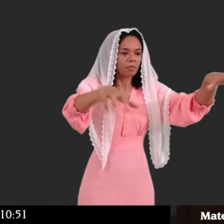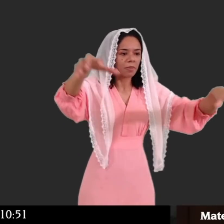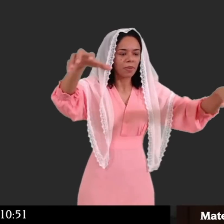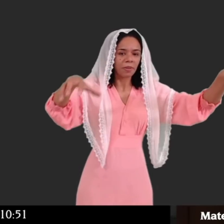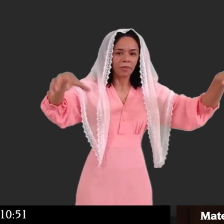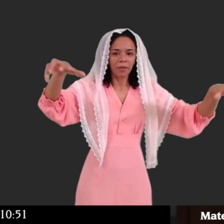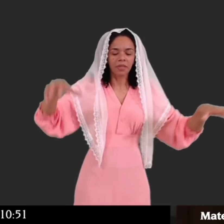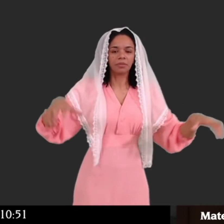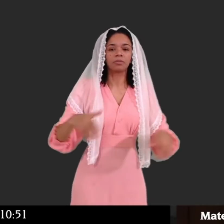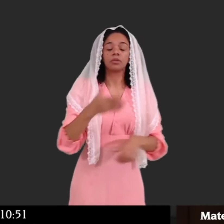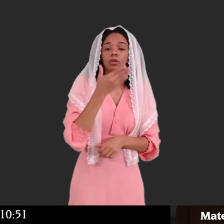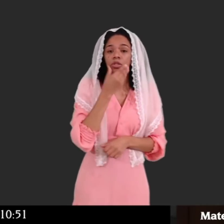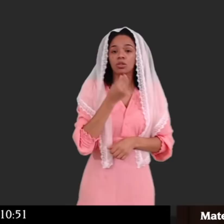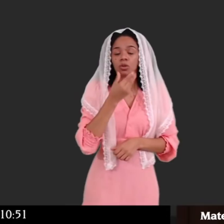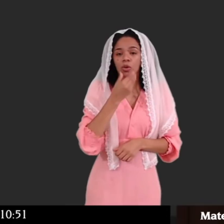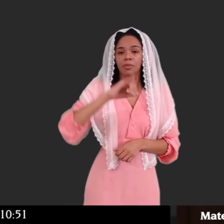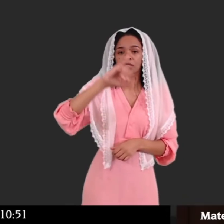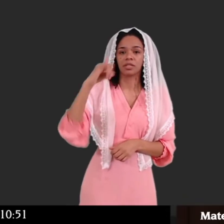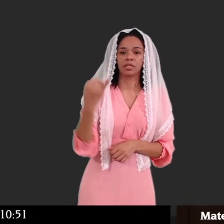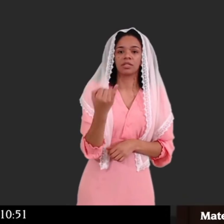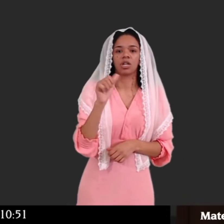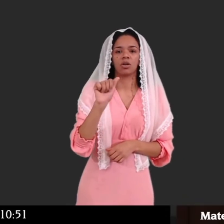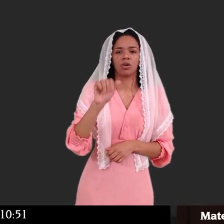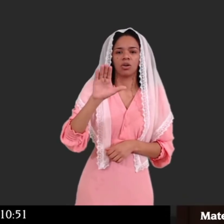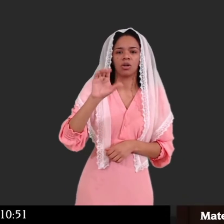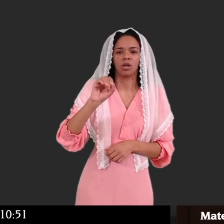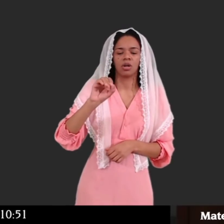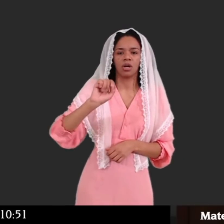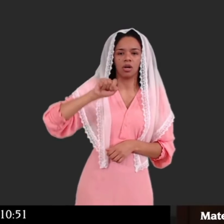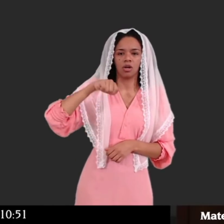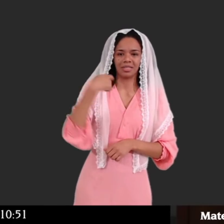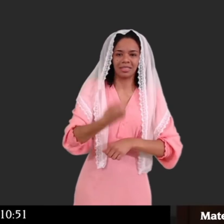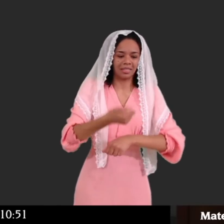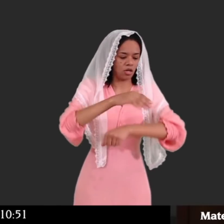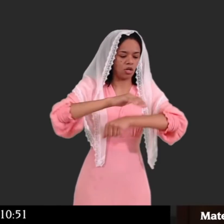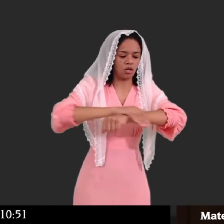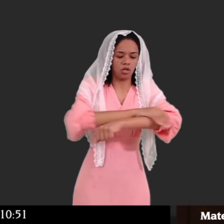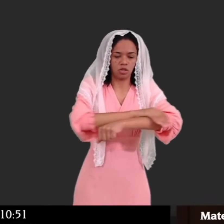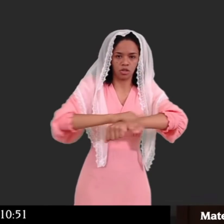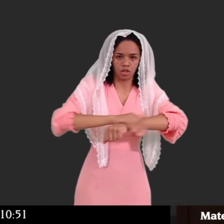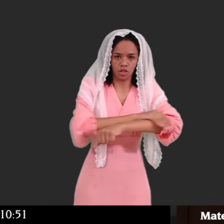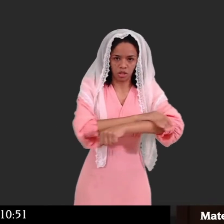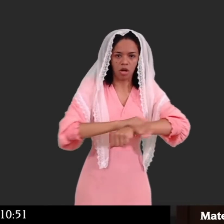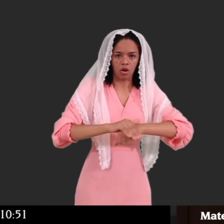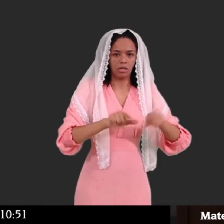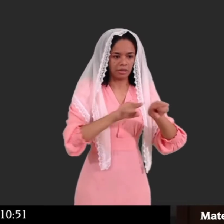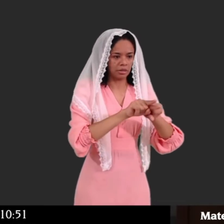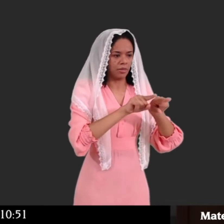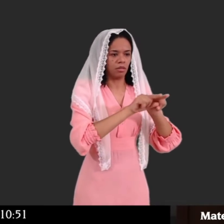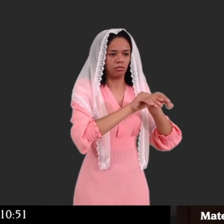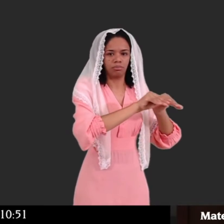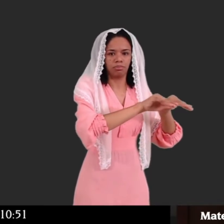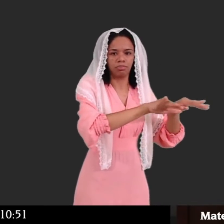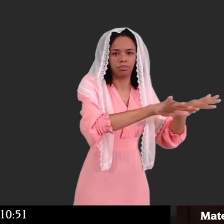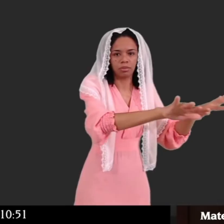Jacó fez anúncios, não dá para explicar agora, mas tem umas partes tão lindas ali, quando ele